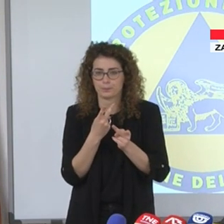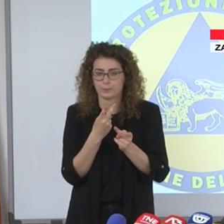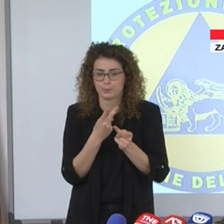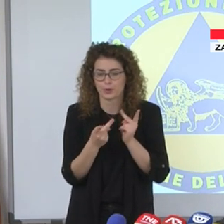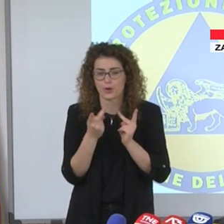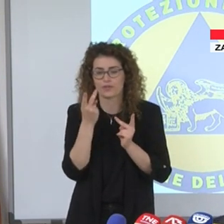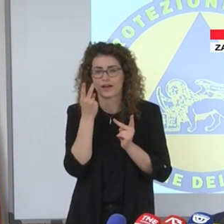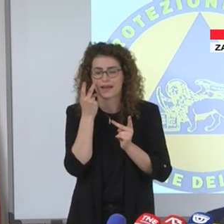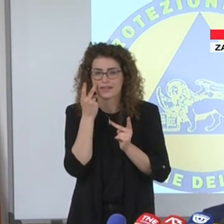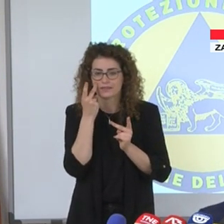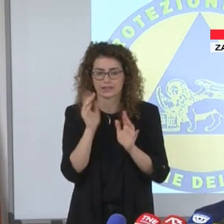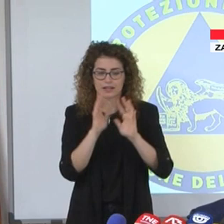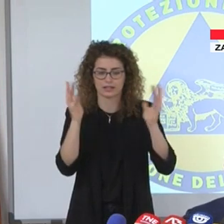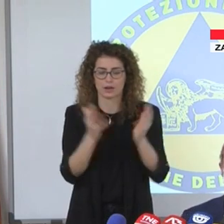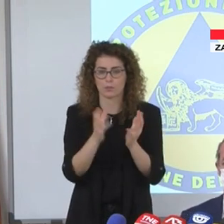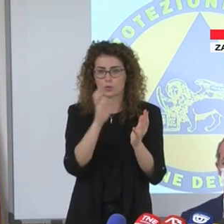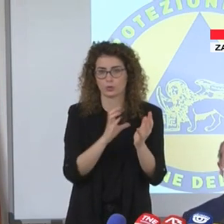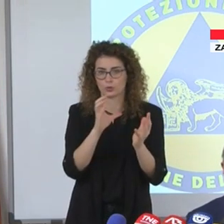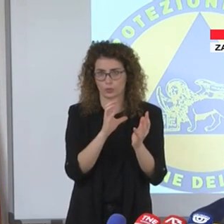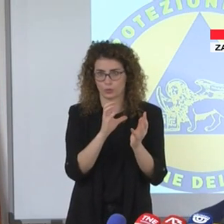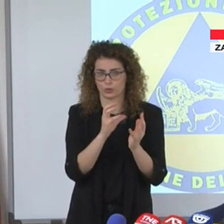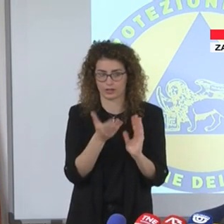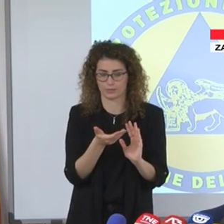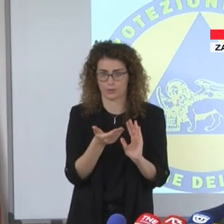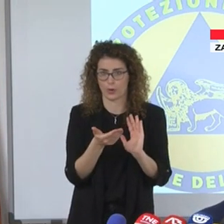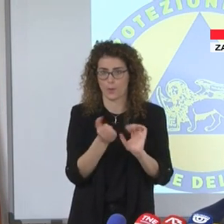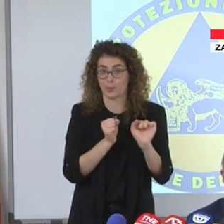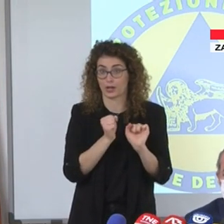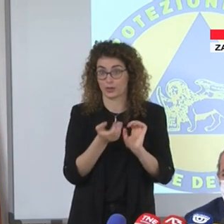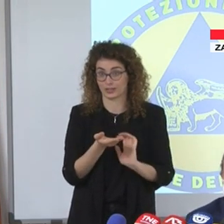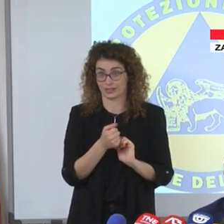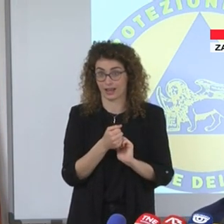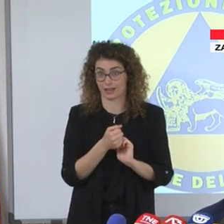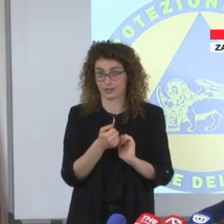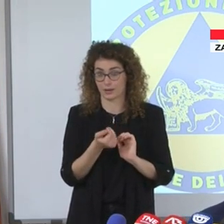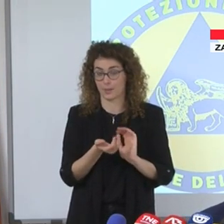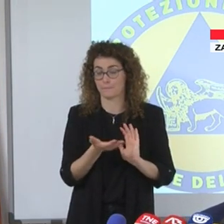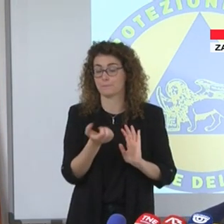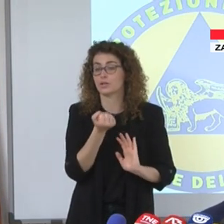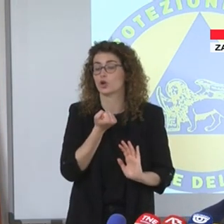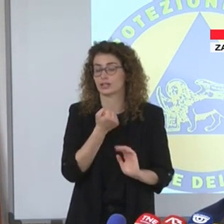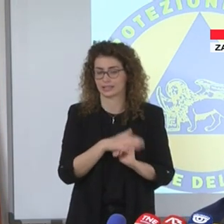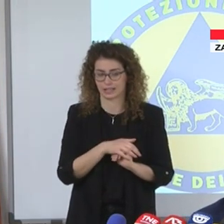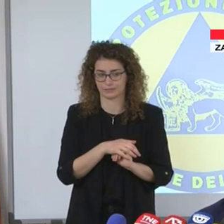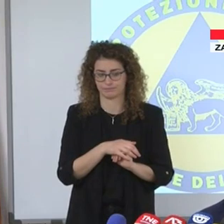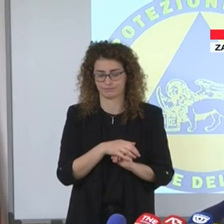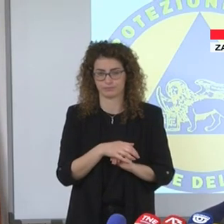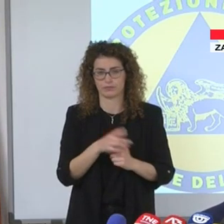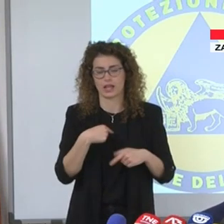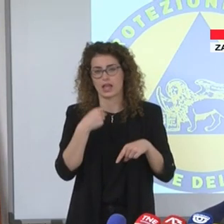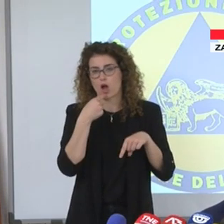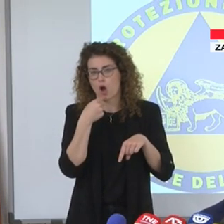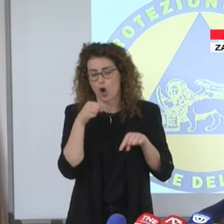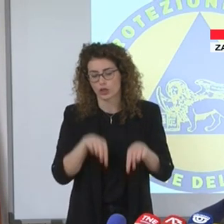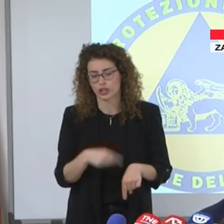mondo del turismo, che non cuba poco, perché sono oltre 100.000 persone, ma dire oggi che siamo in grado di fare